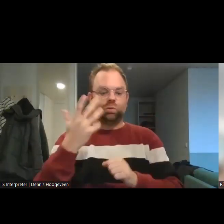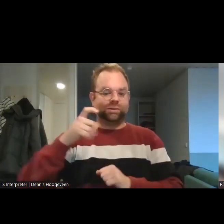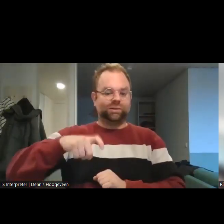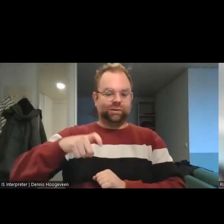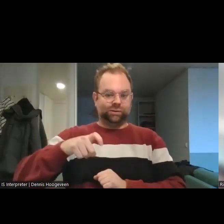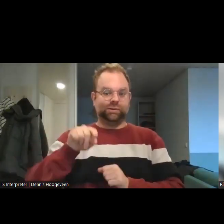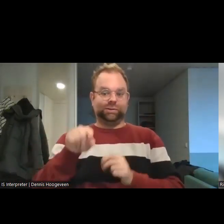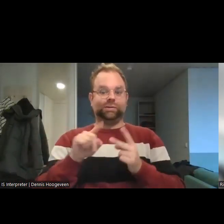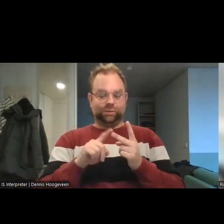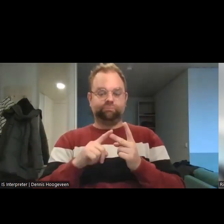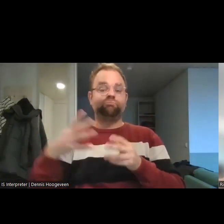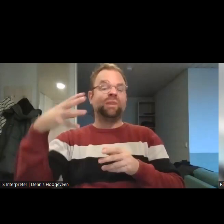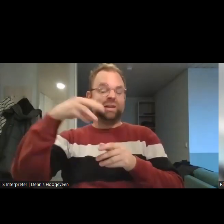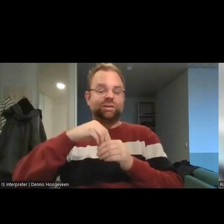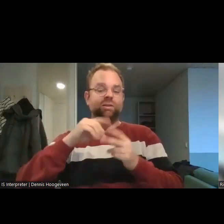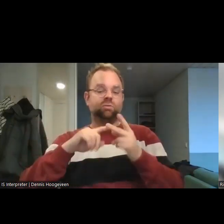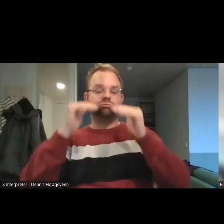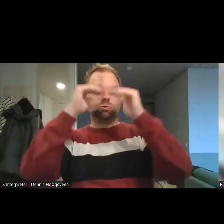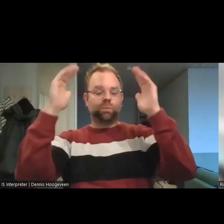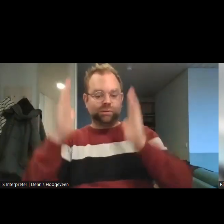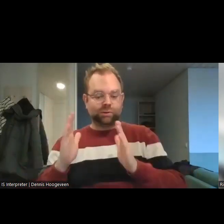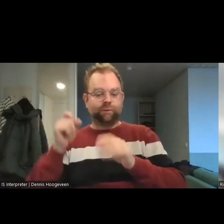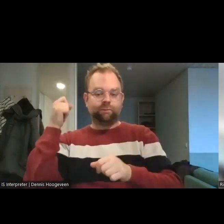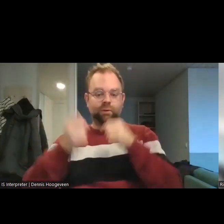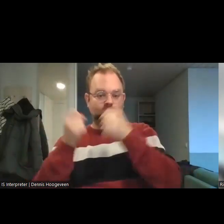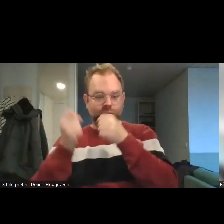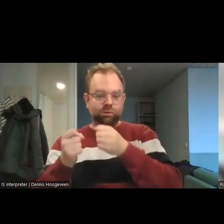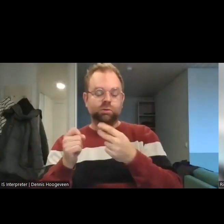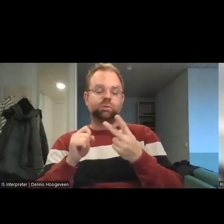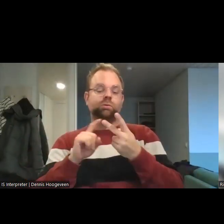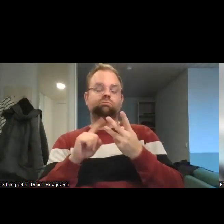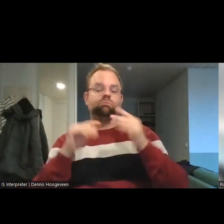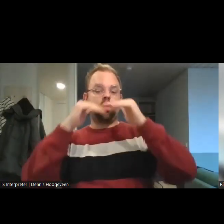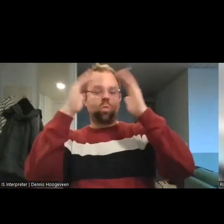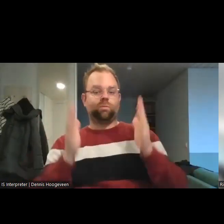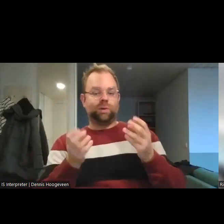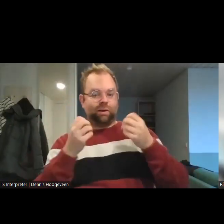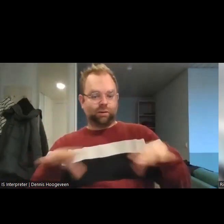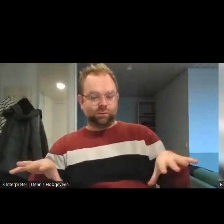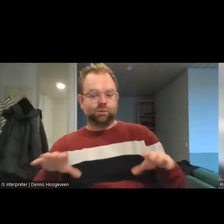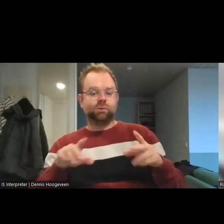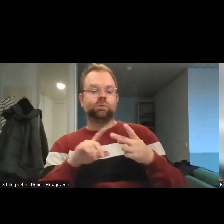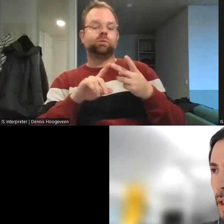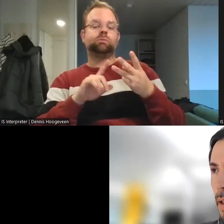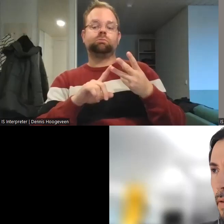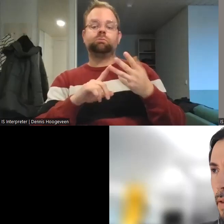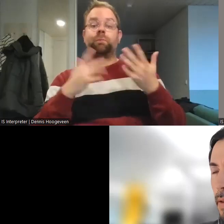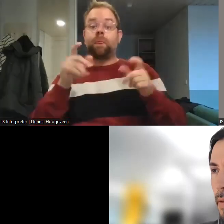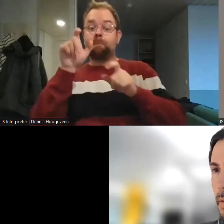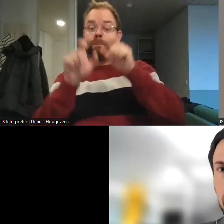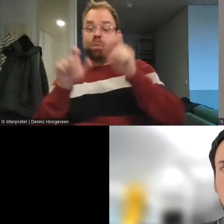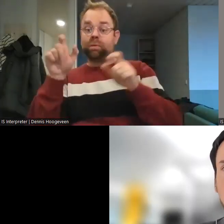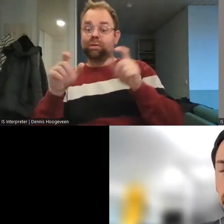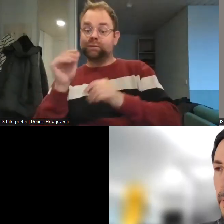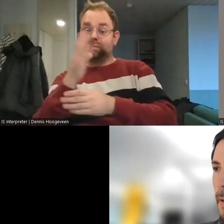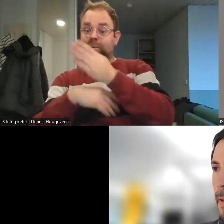sans-abri, les personnes avec handicap qui sont réfugiés, qui vivent en mouvement,